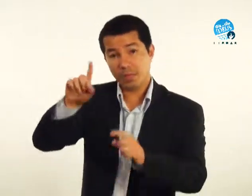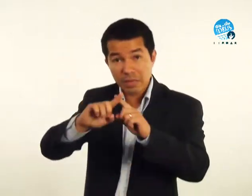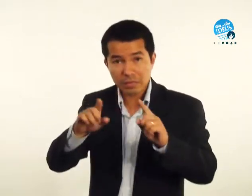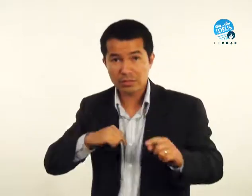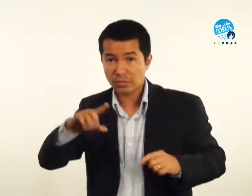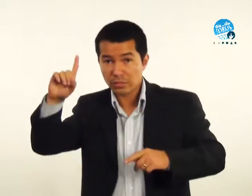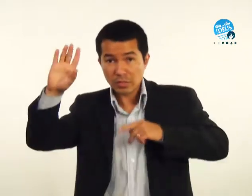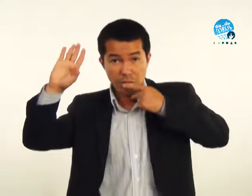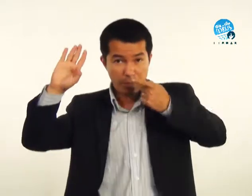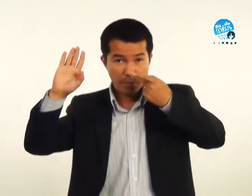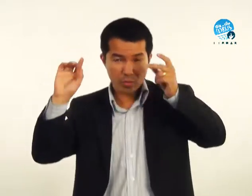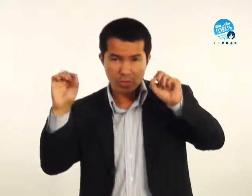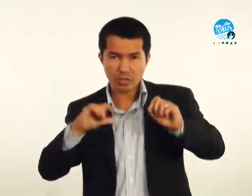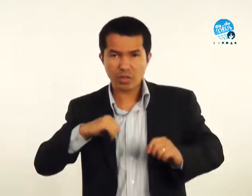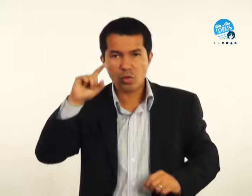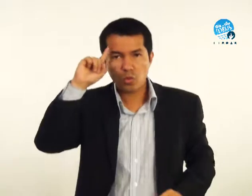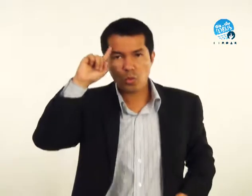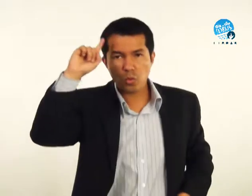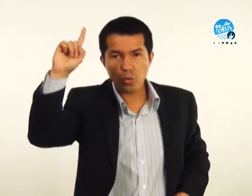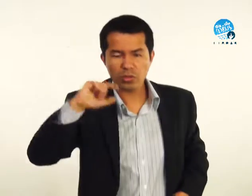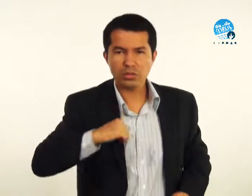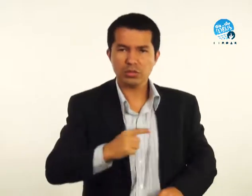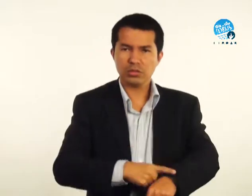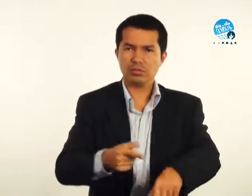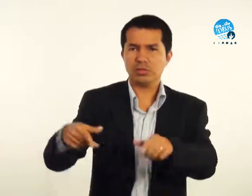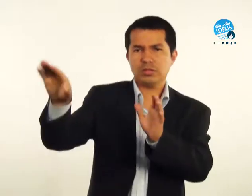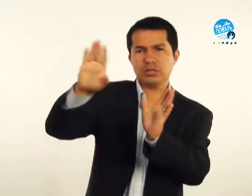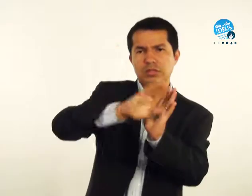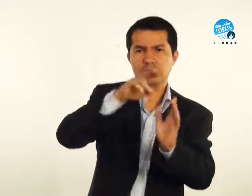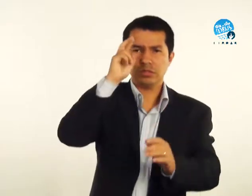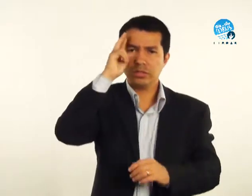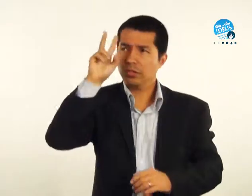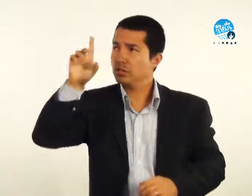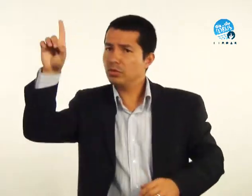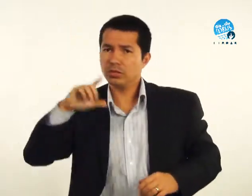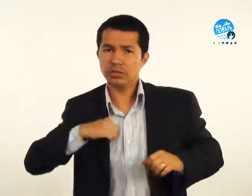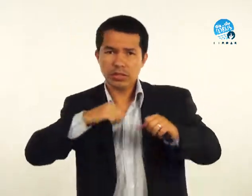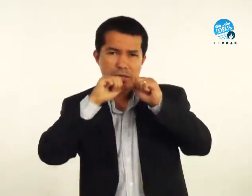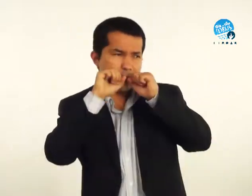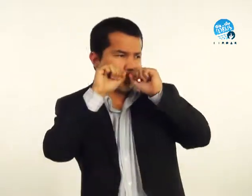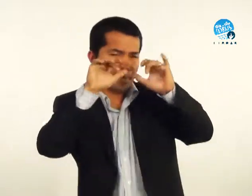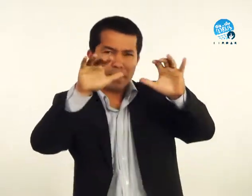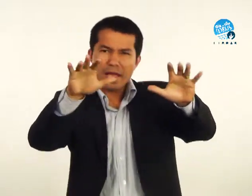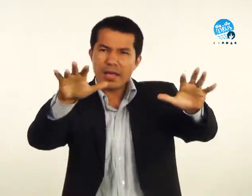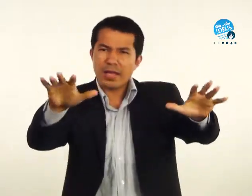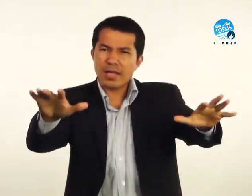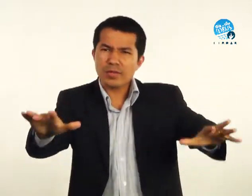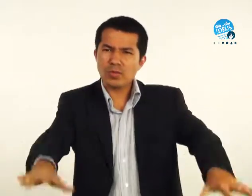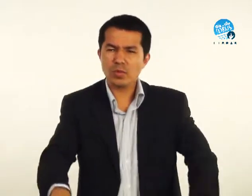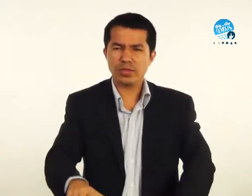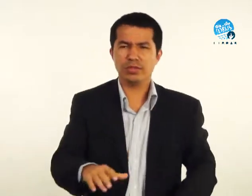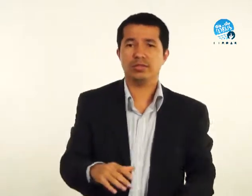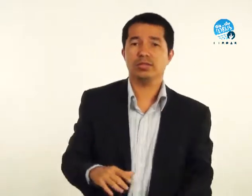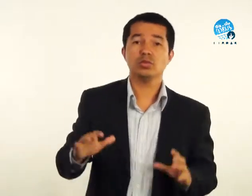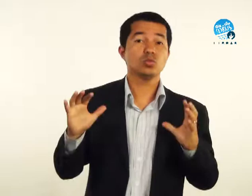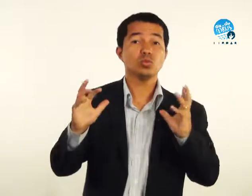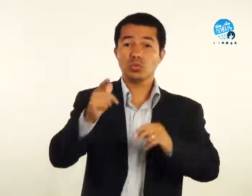na história em que Ele derramaria o poder dEle, a bênção dEle, sobre todos aqueles